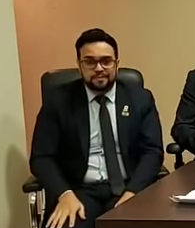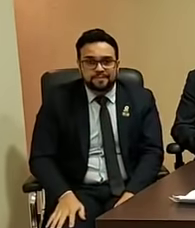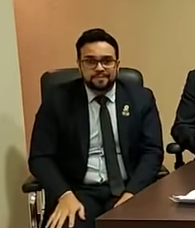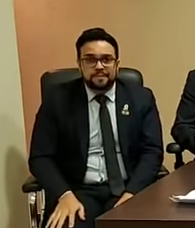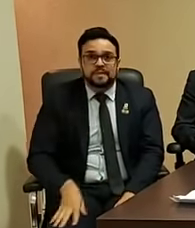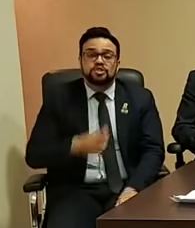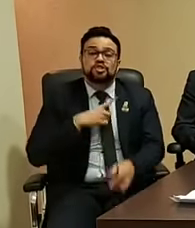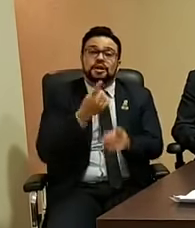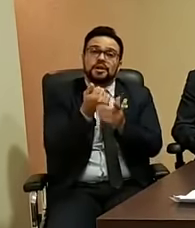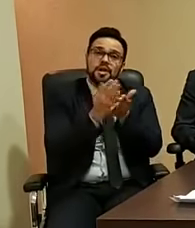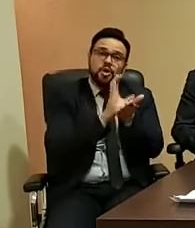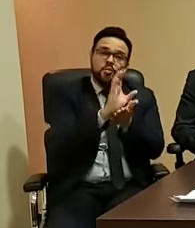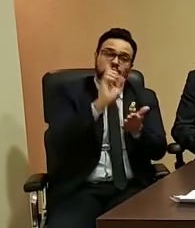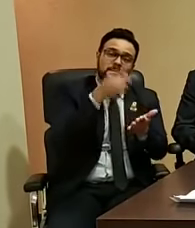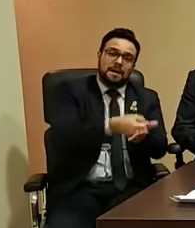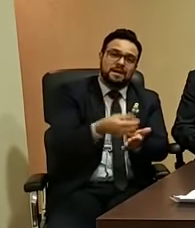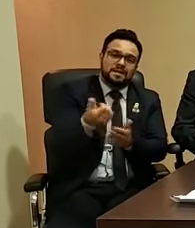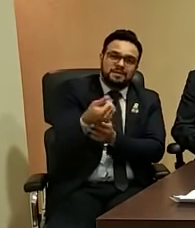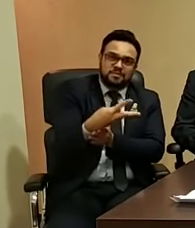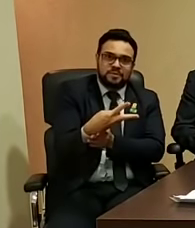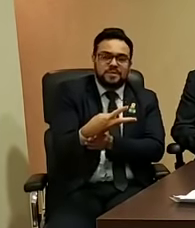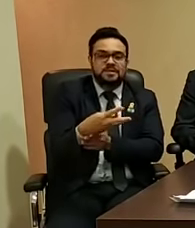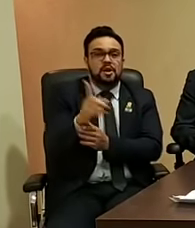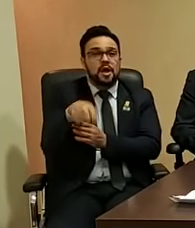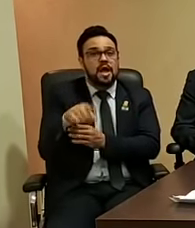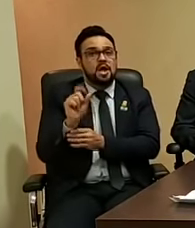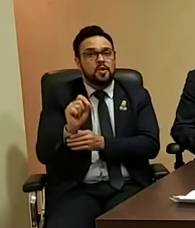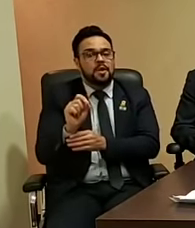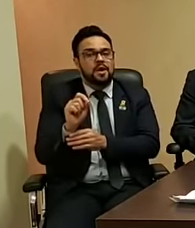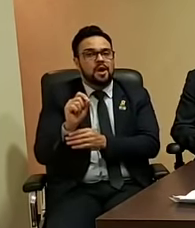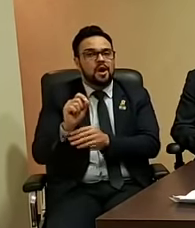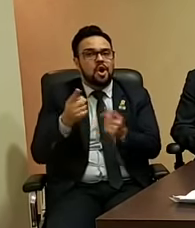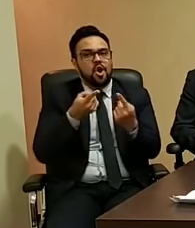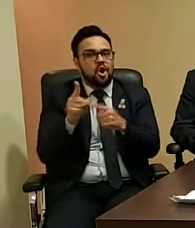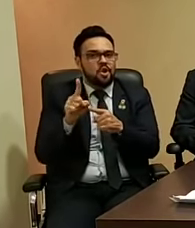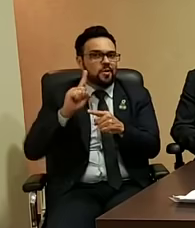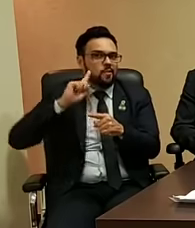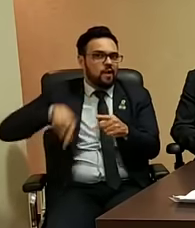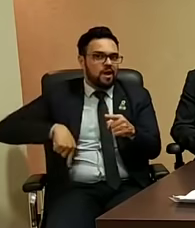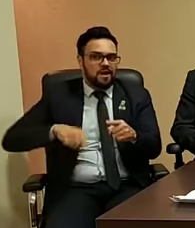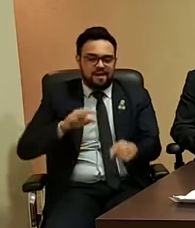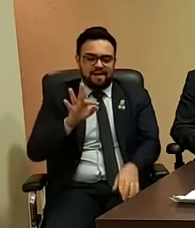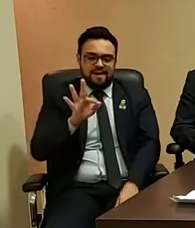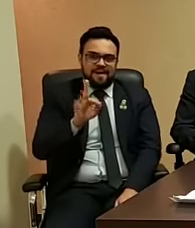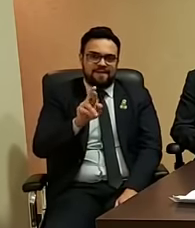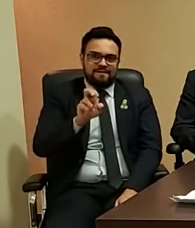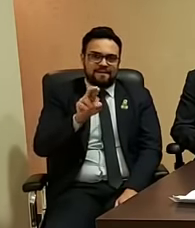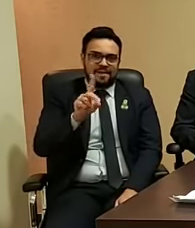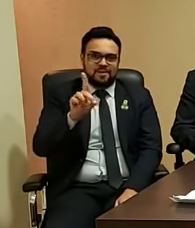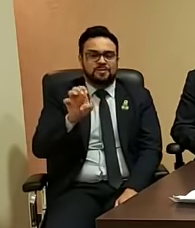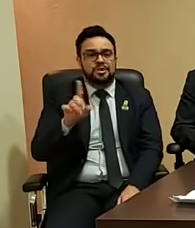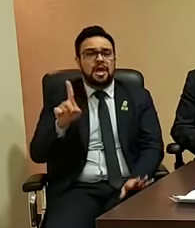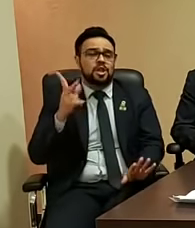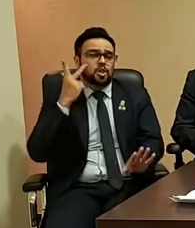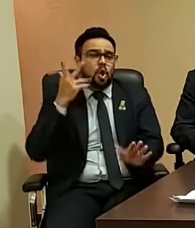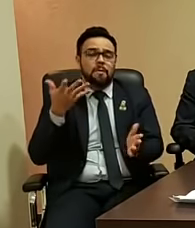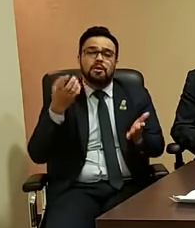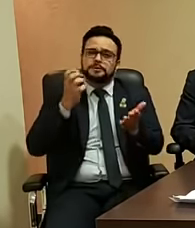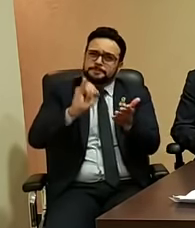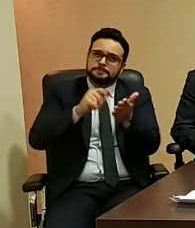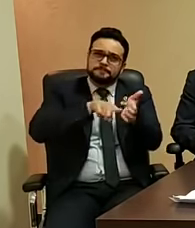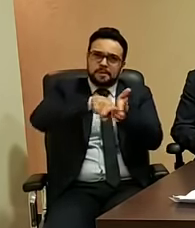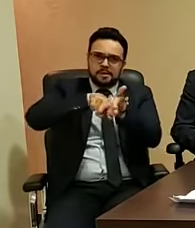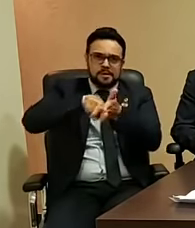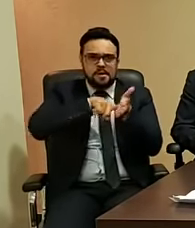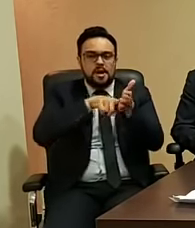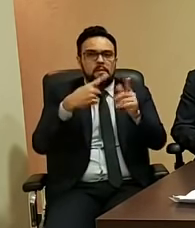o recurso para pagar o 13º, em grande parte, veio do combate à fraude. É muito comum, né, quando se faz um levantamento aí, porque não está bem